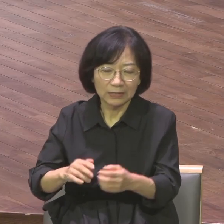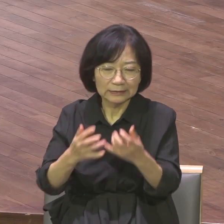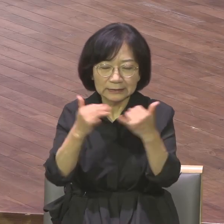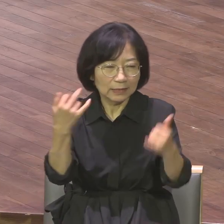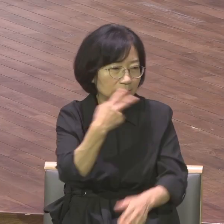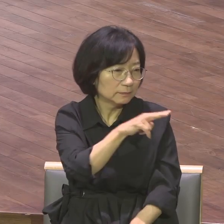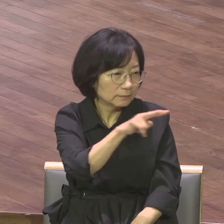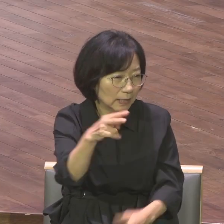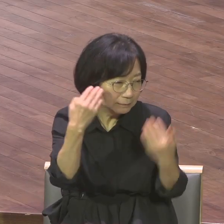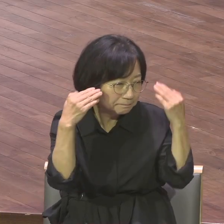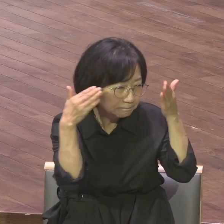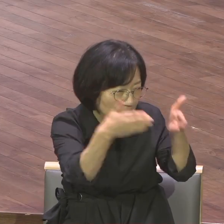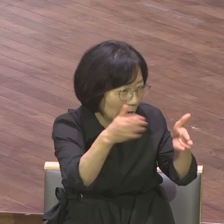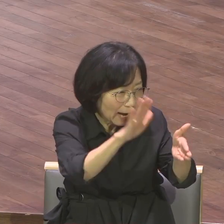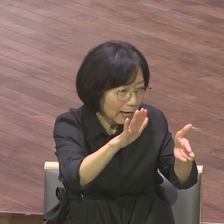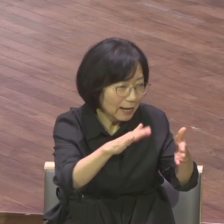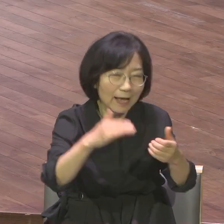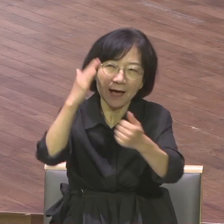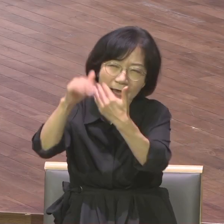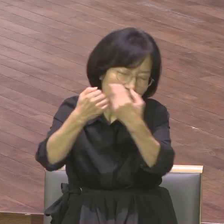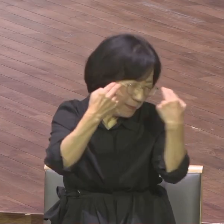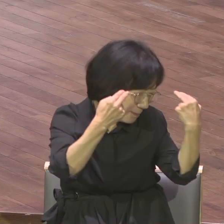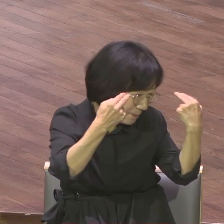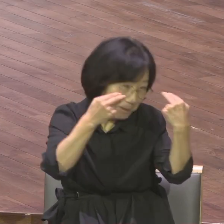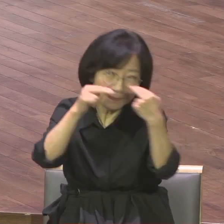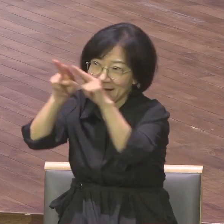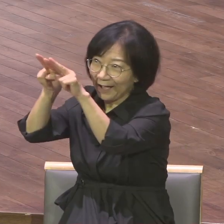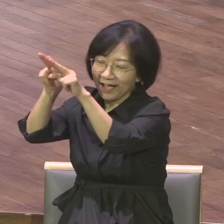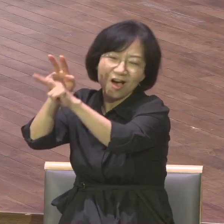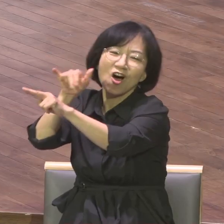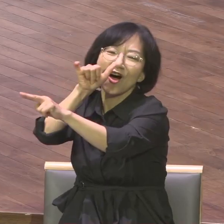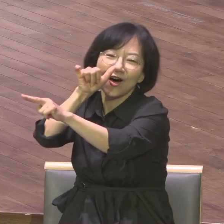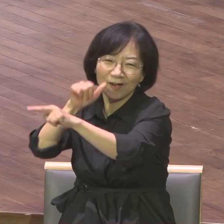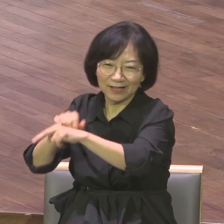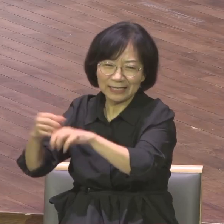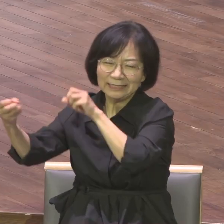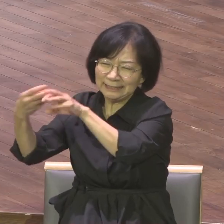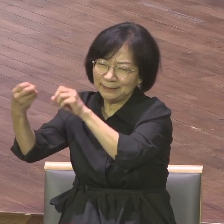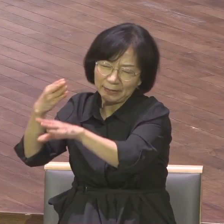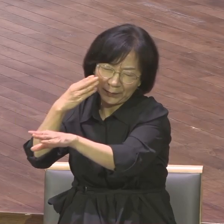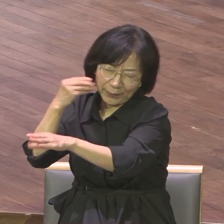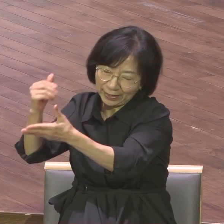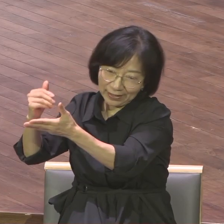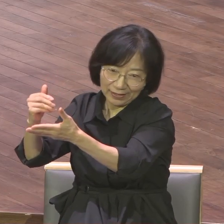사람들은 잘 몰라요. 중심을 보시는 하나님. 거의 합격해야지.